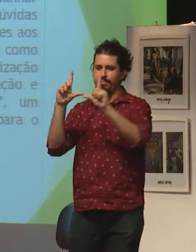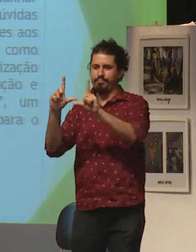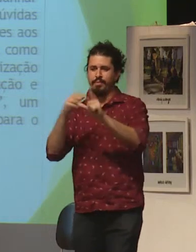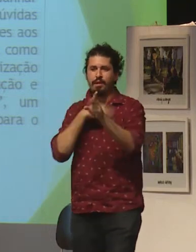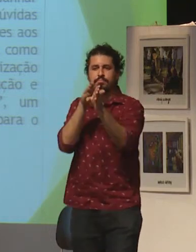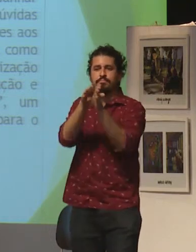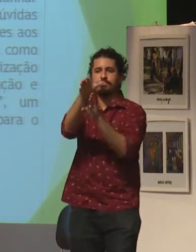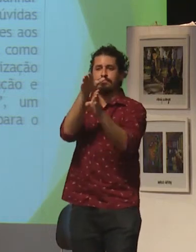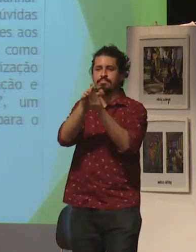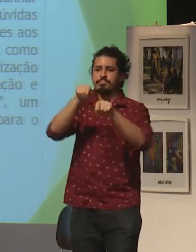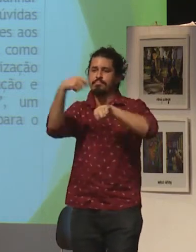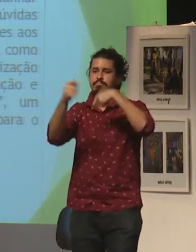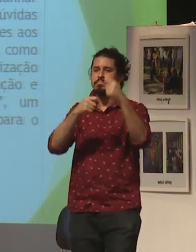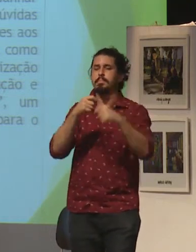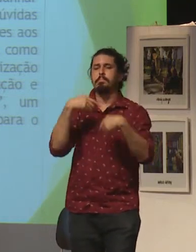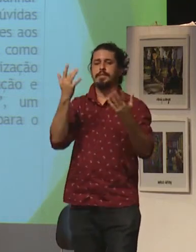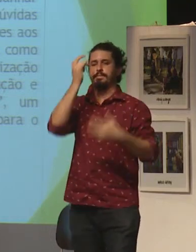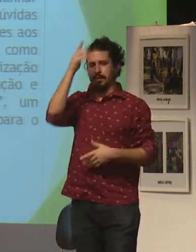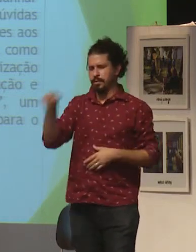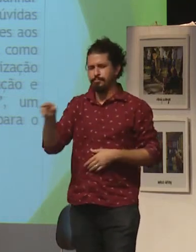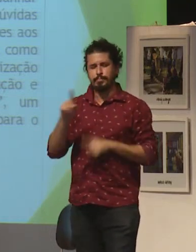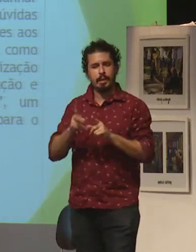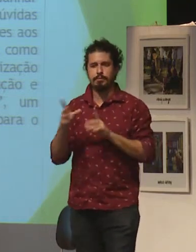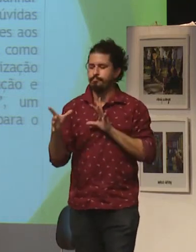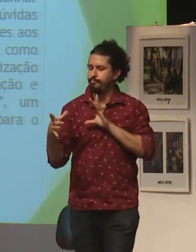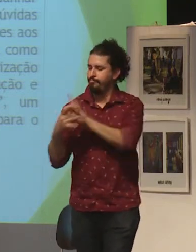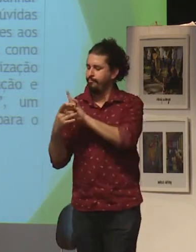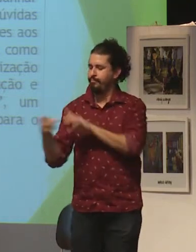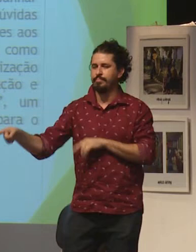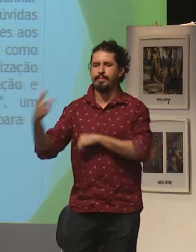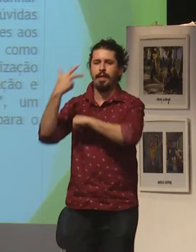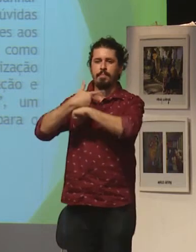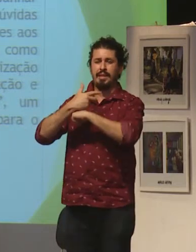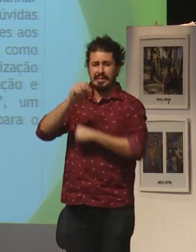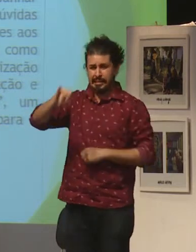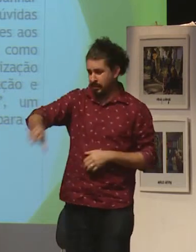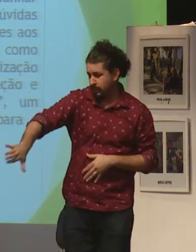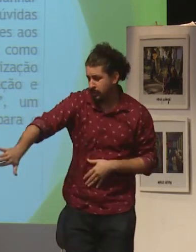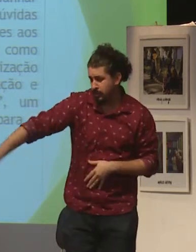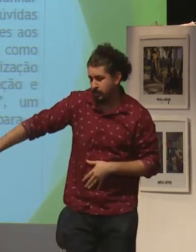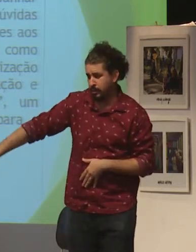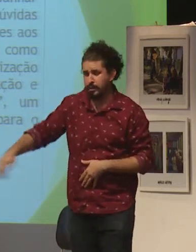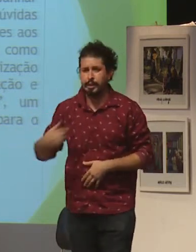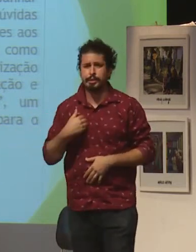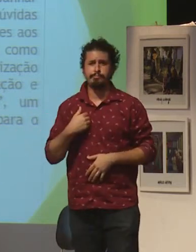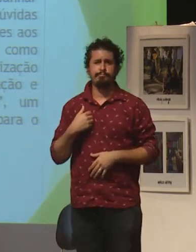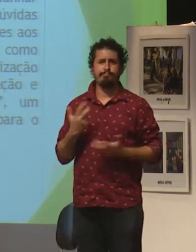diretamente. A gente sai daquele quadrinho, entendeu? A gente fica num quadro maior. E o auxílio da câmera é muito importante. Não tem como você